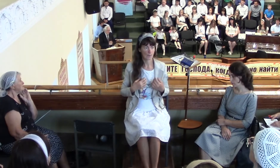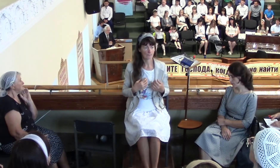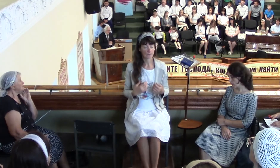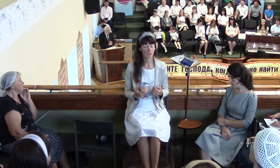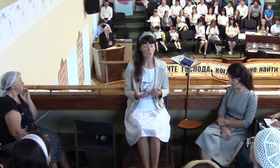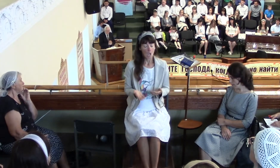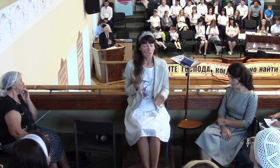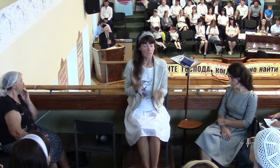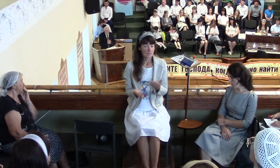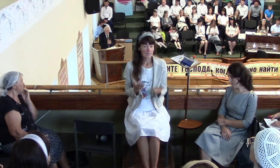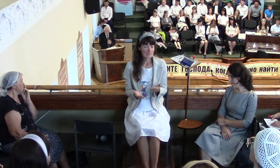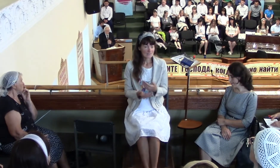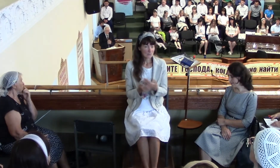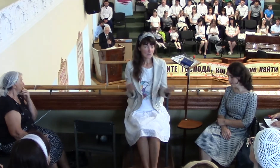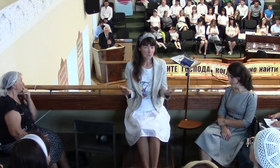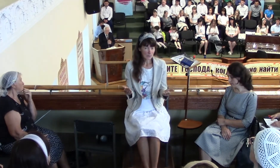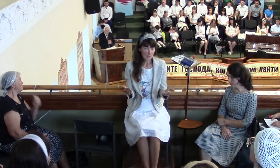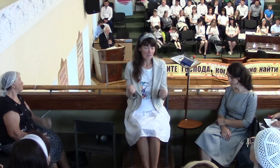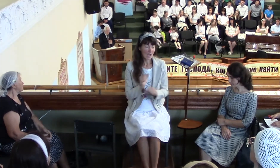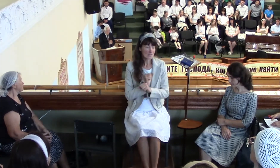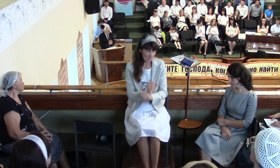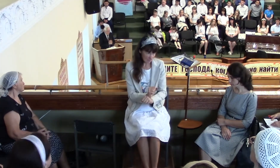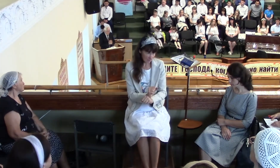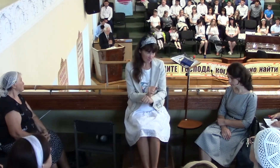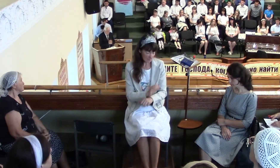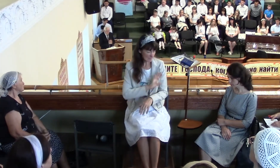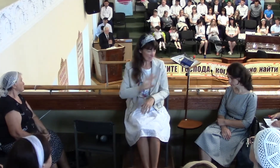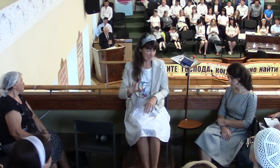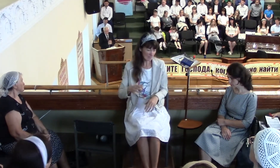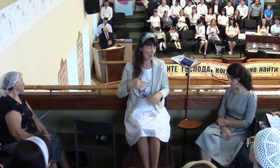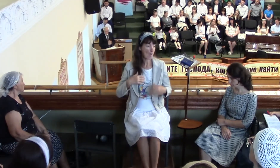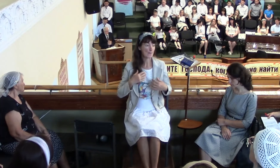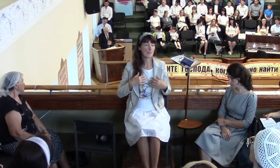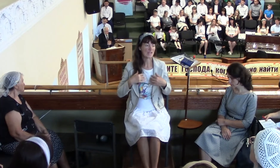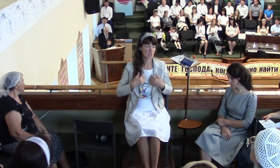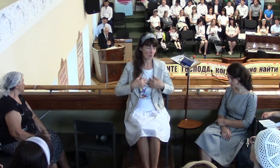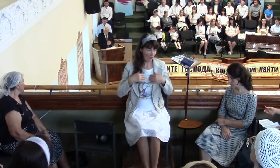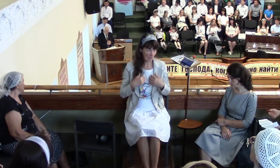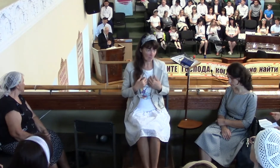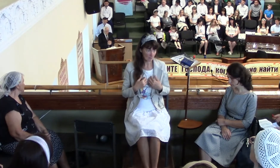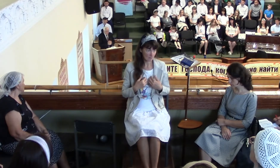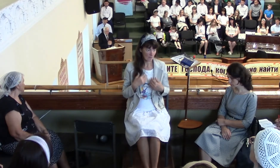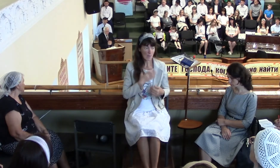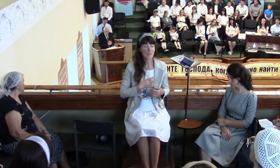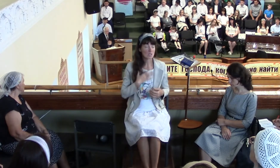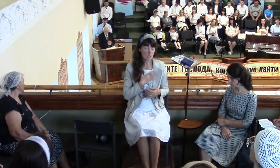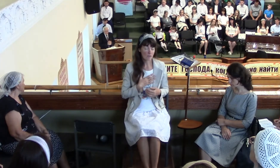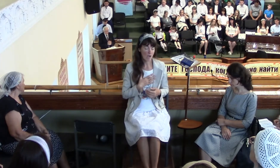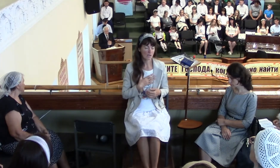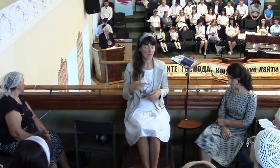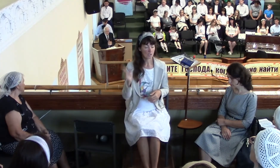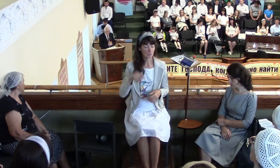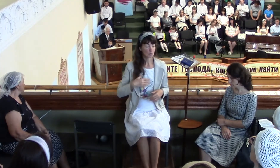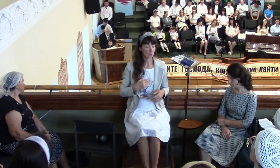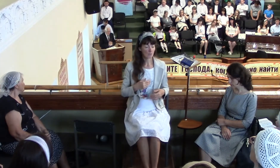вечере, и с трепетом готовиться, друзья дорогие, то мы теряем